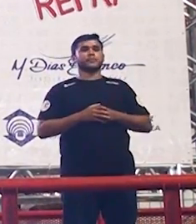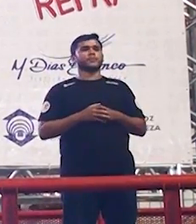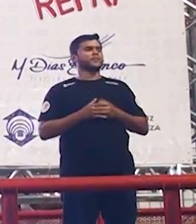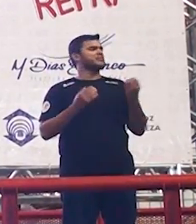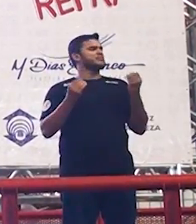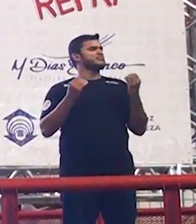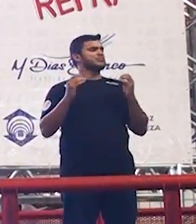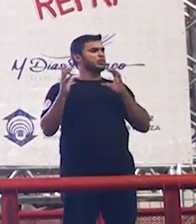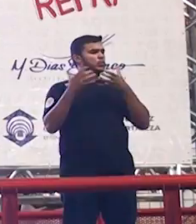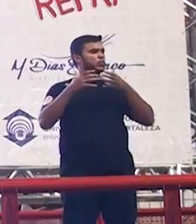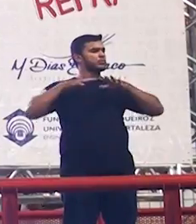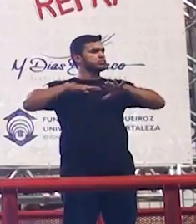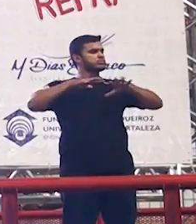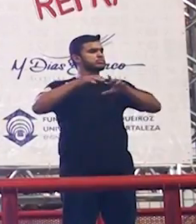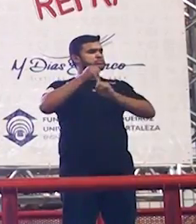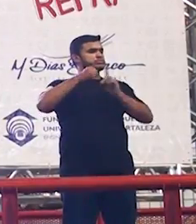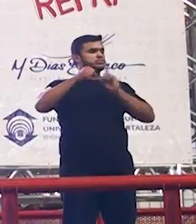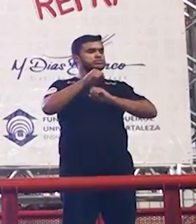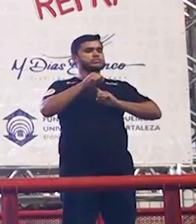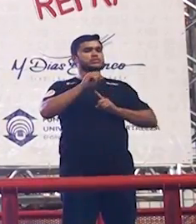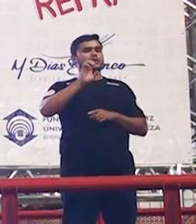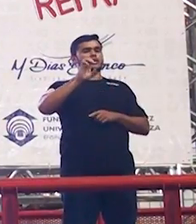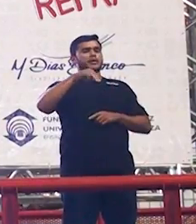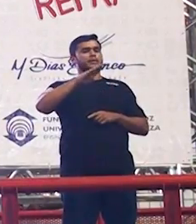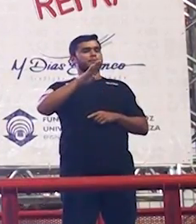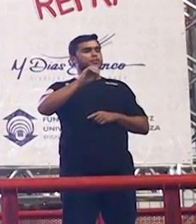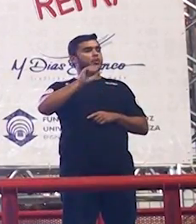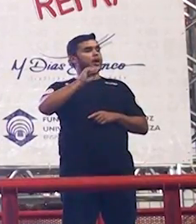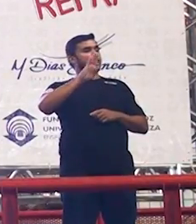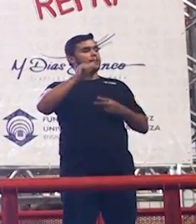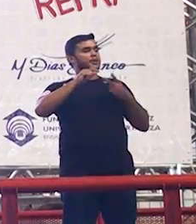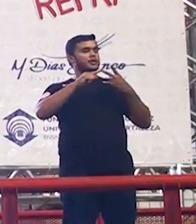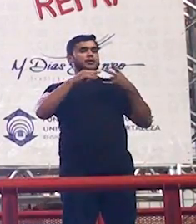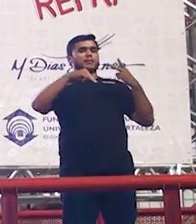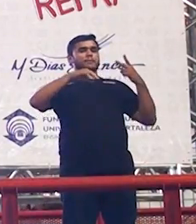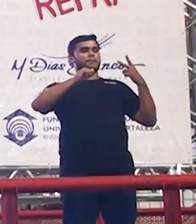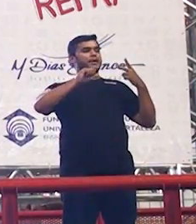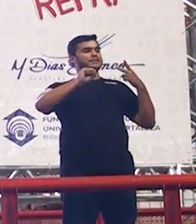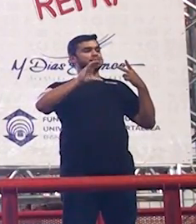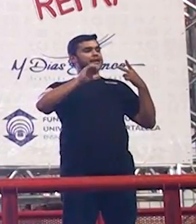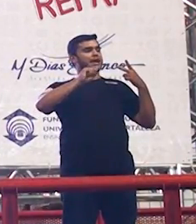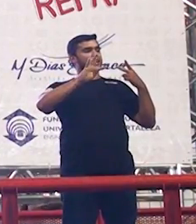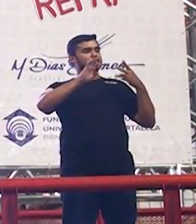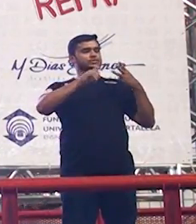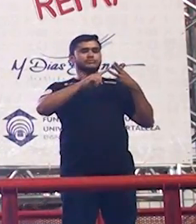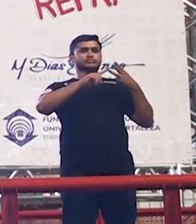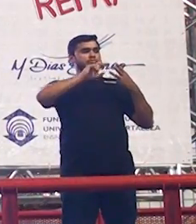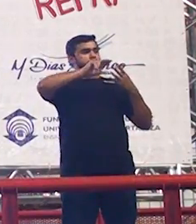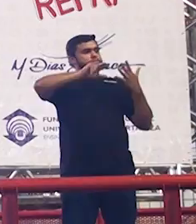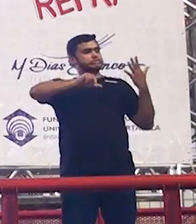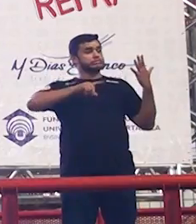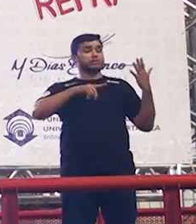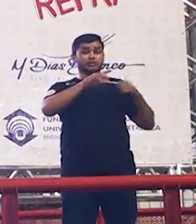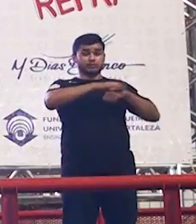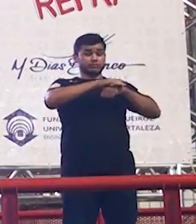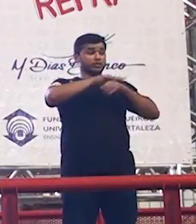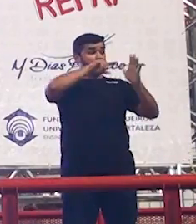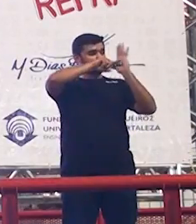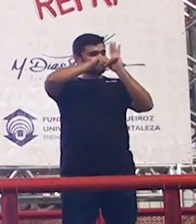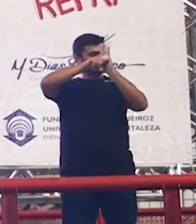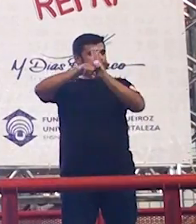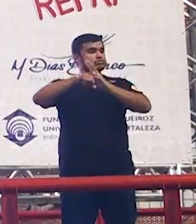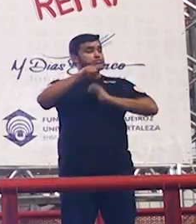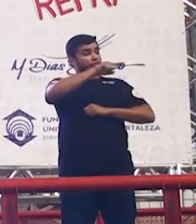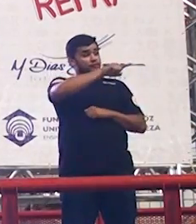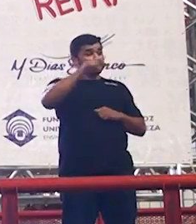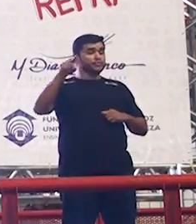Professor, que movimentos são esses? Emboabas, Mascates, Beckman. Em casa você pega os tópicos